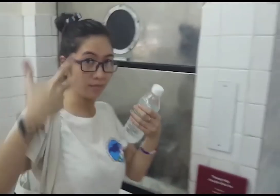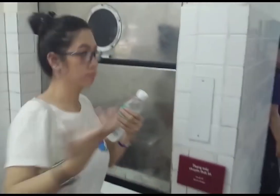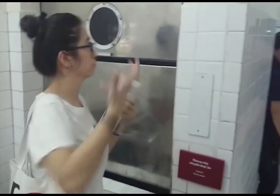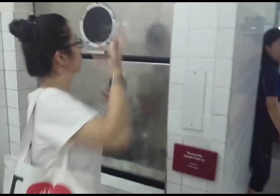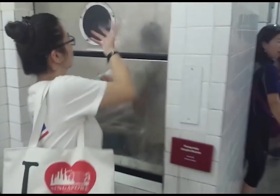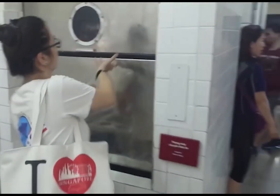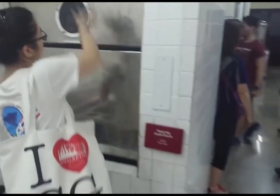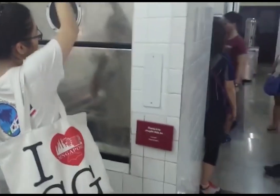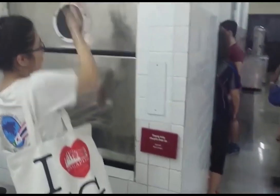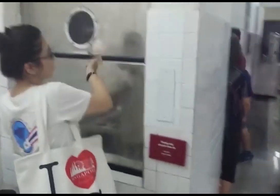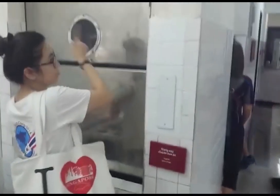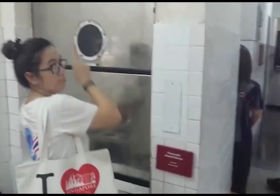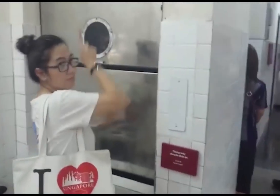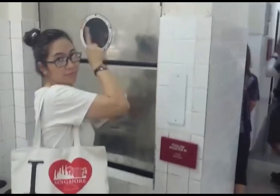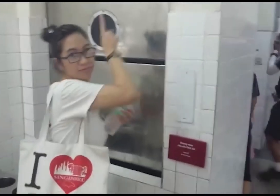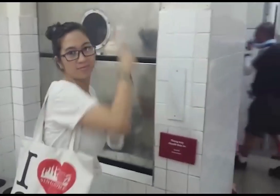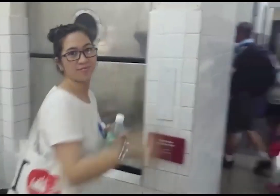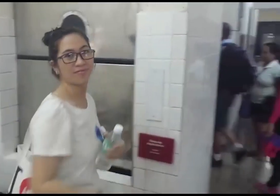Mit diesem Lift ging das Essen nach oben.